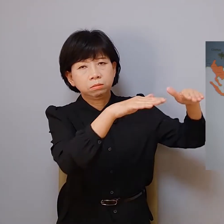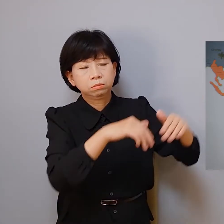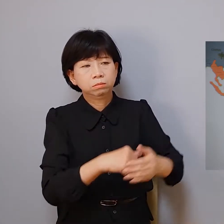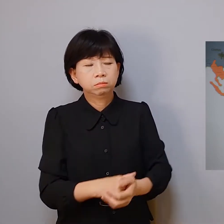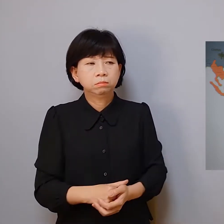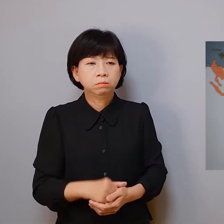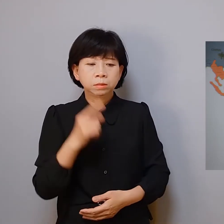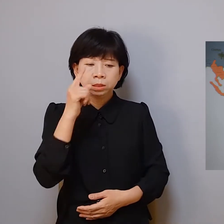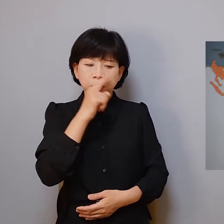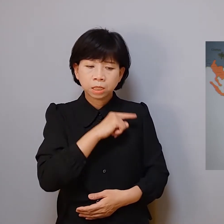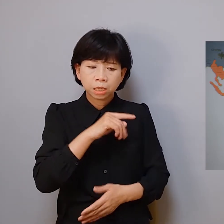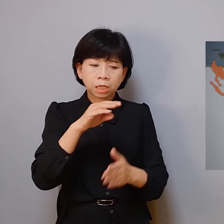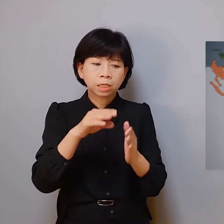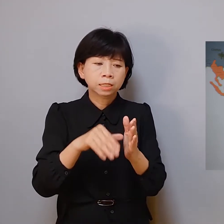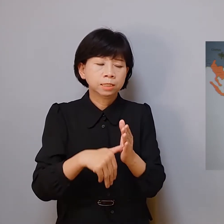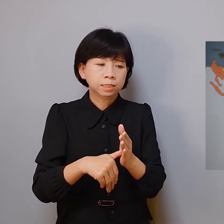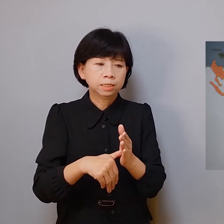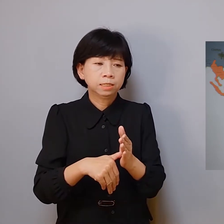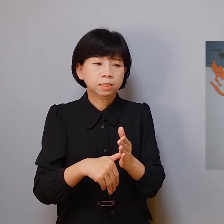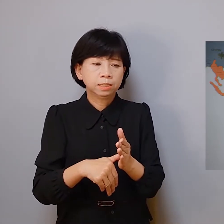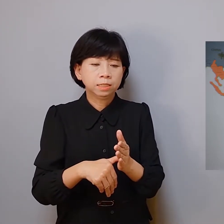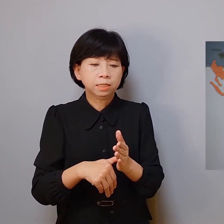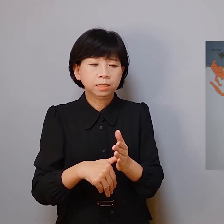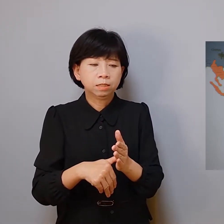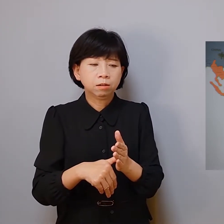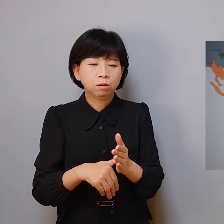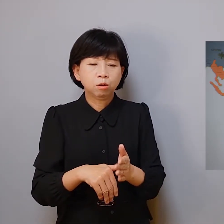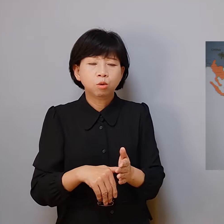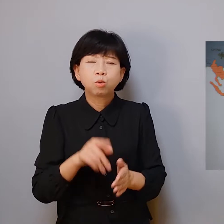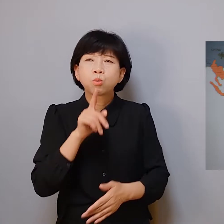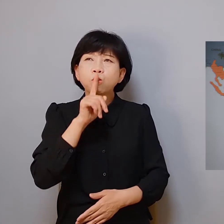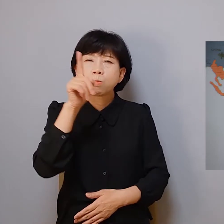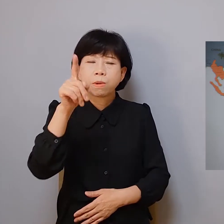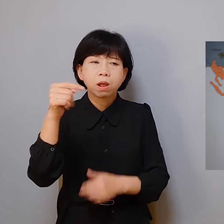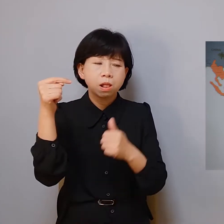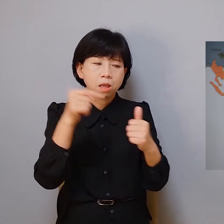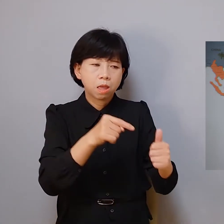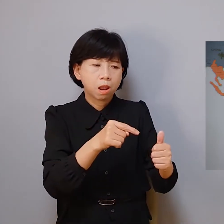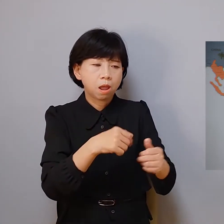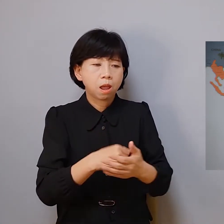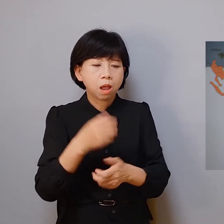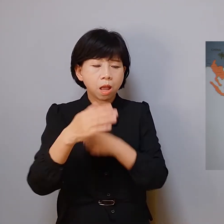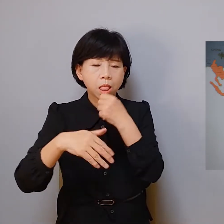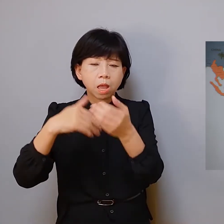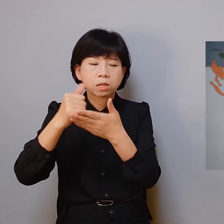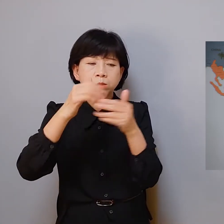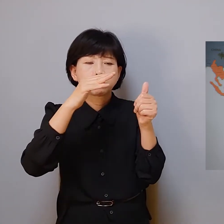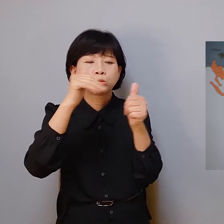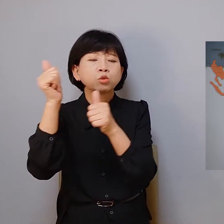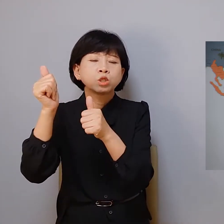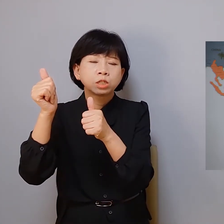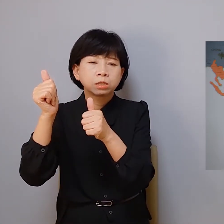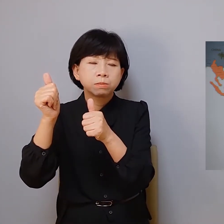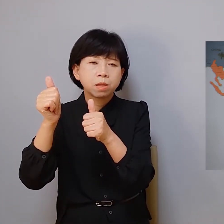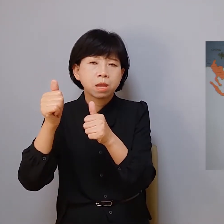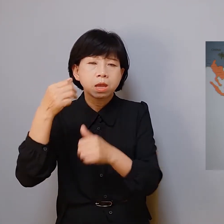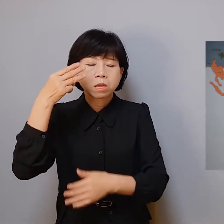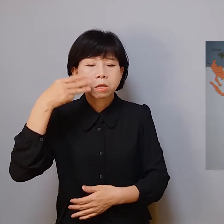정적들에게 이 악한 시대를 고발해라 라고 말씀하고 계시는 거지요. 강력한 그 하나님의